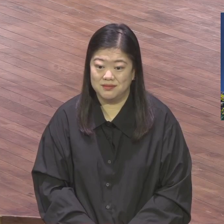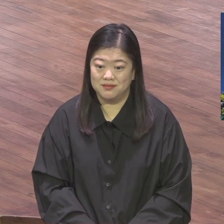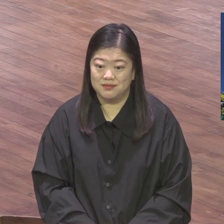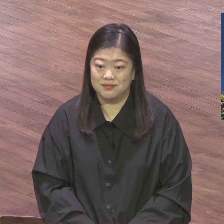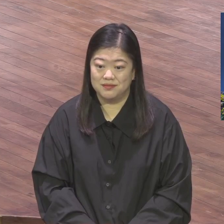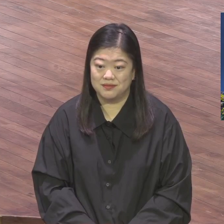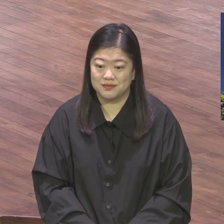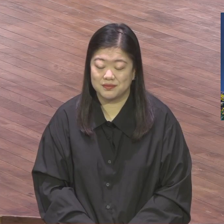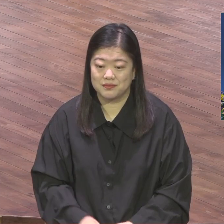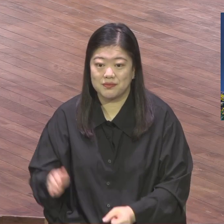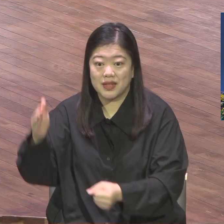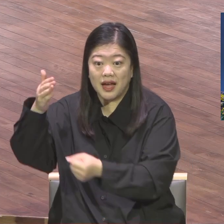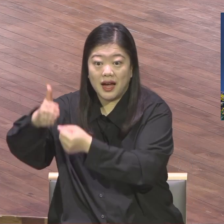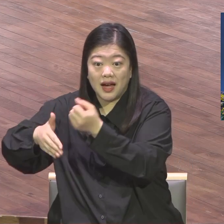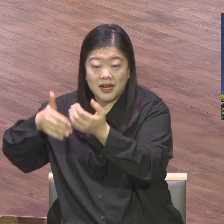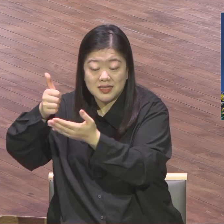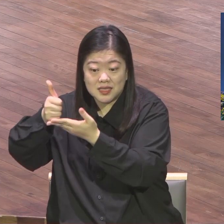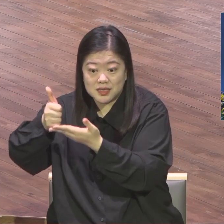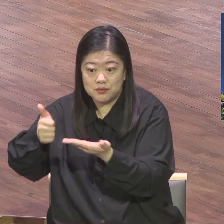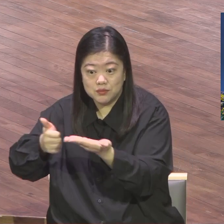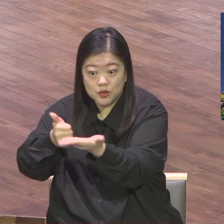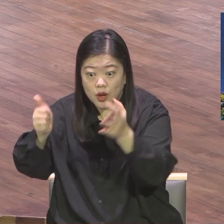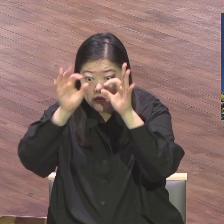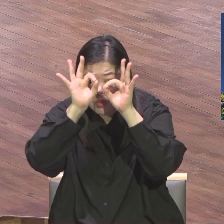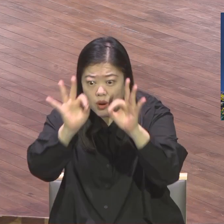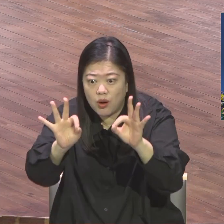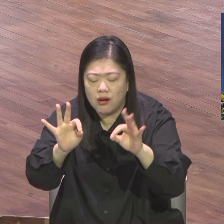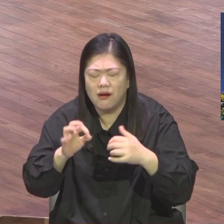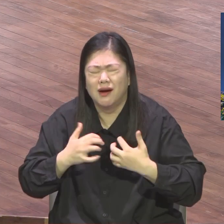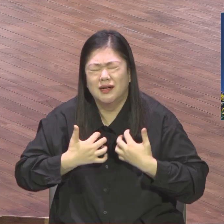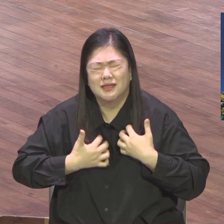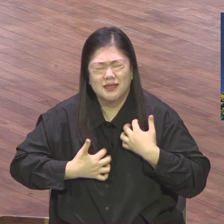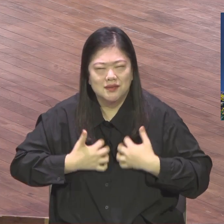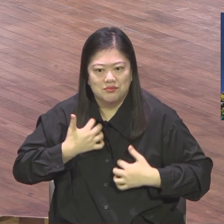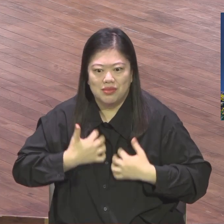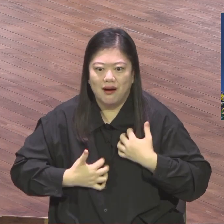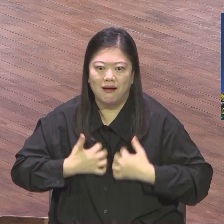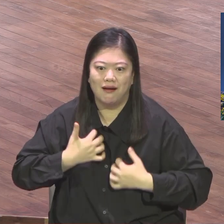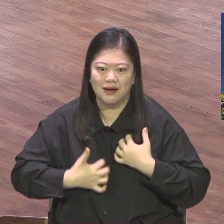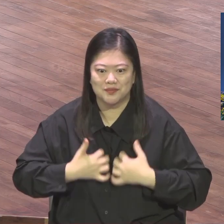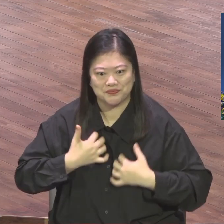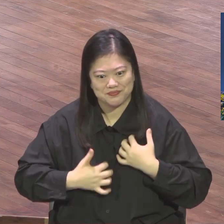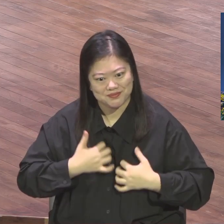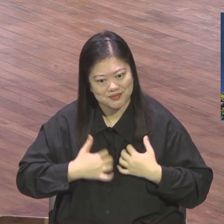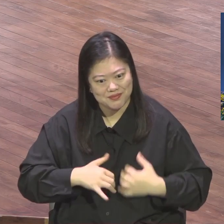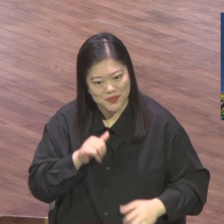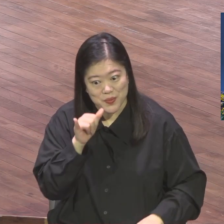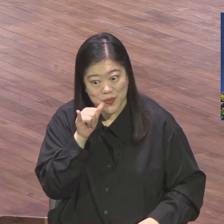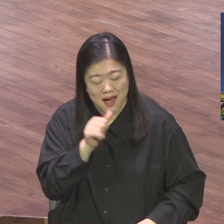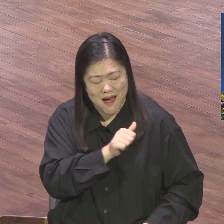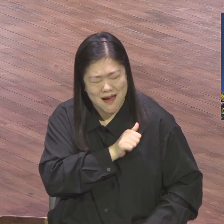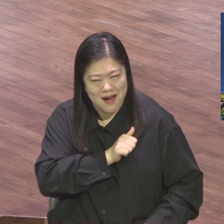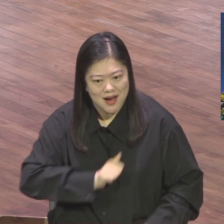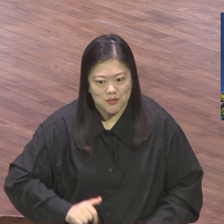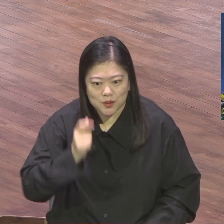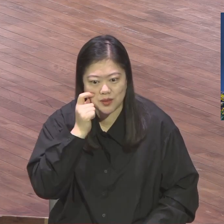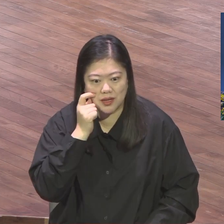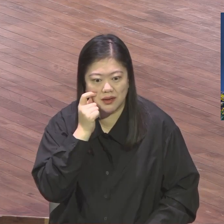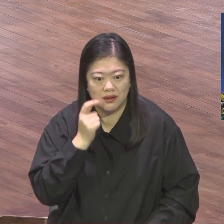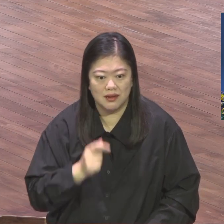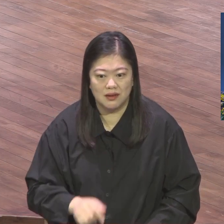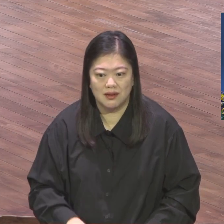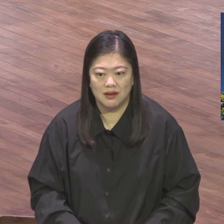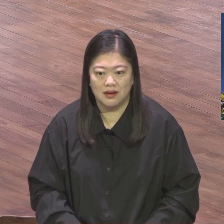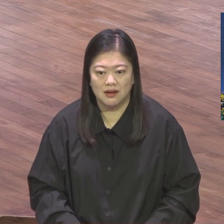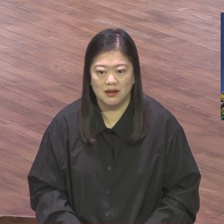하나님이 나를 보고 너무 기뻤어. 너무 좋았어. 너무 사랑스러워서 그